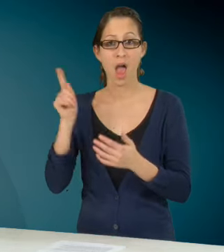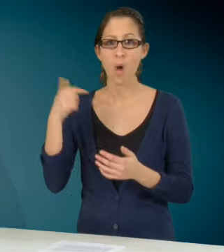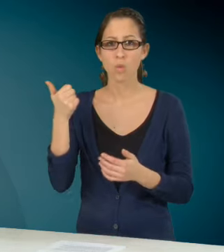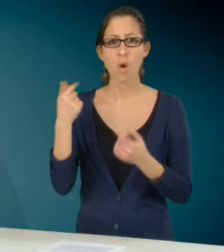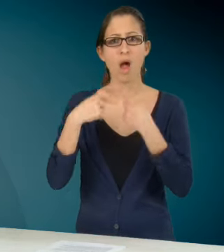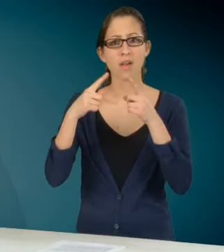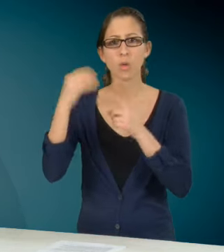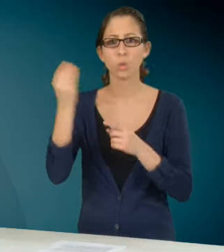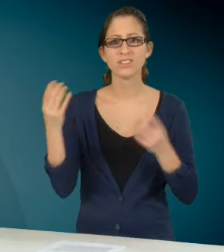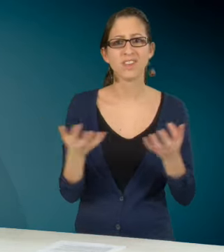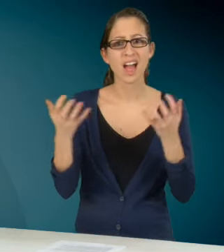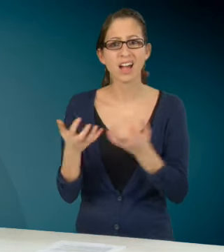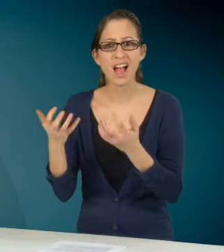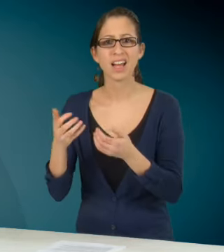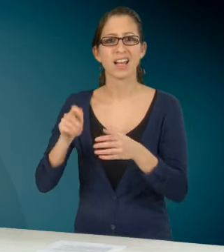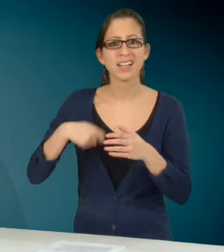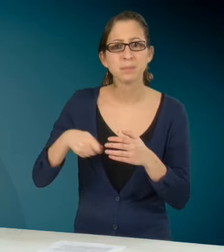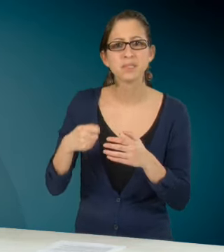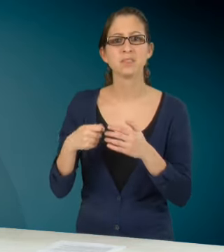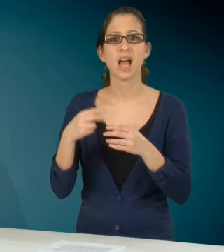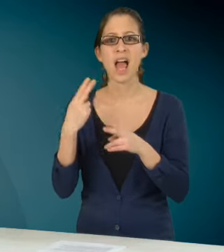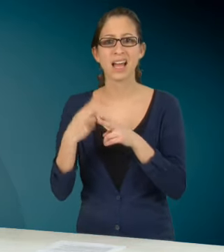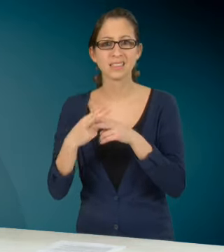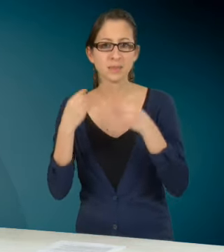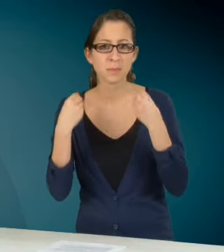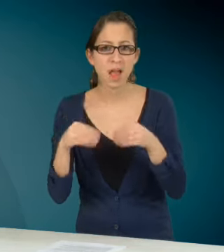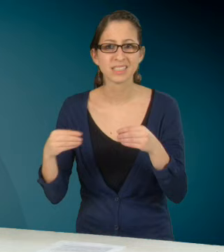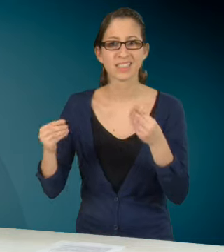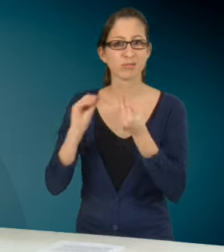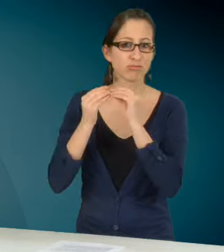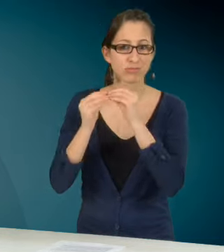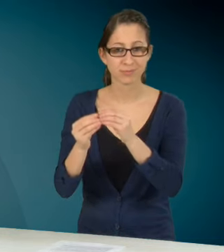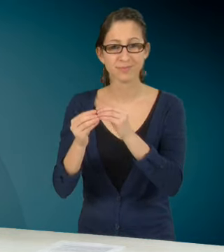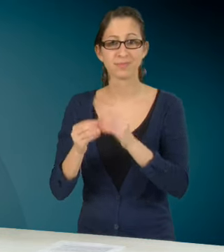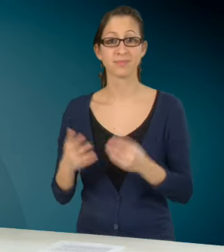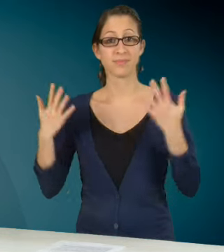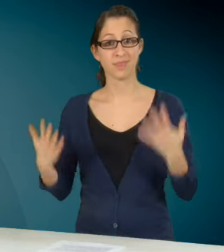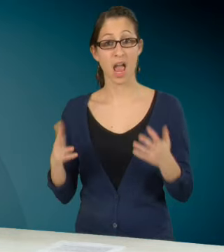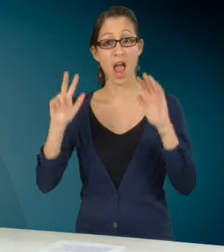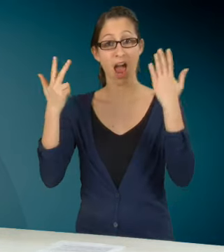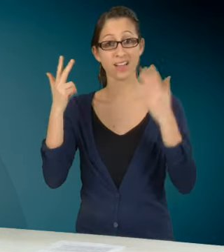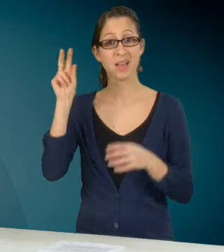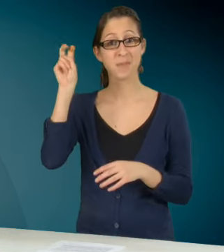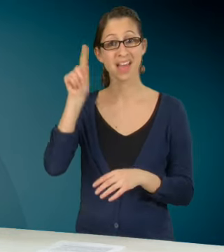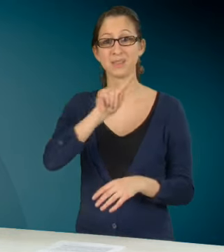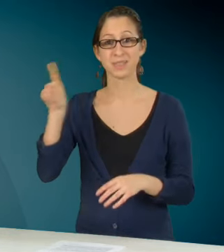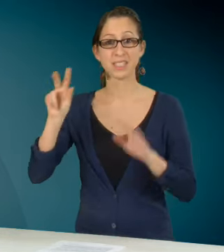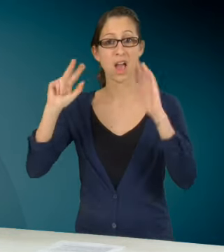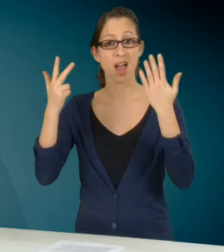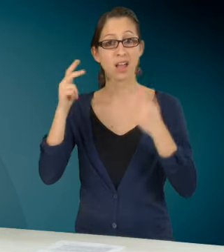weitere kunstwerke geschaffen die plastiken sinas gips und dyson vom orten märz bis zum 8 april